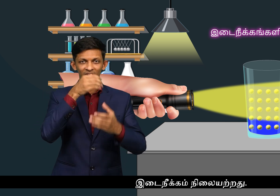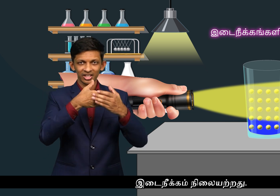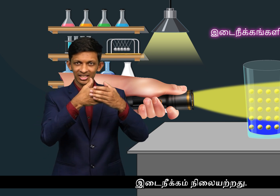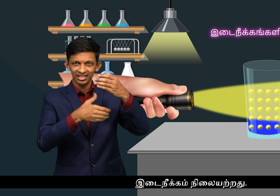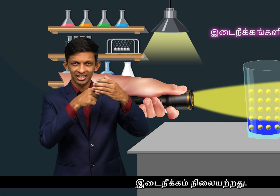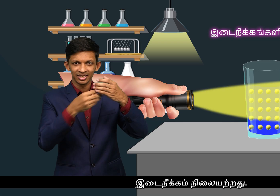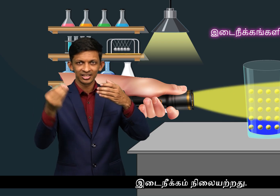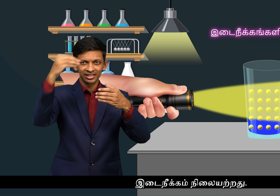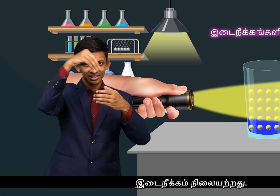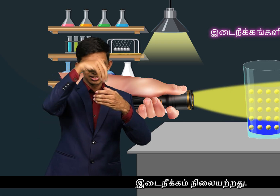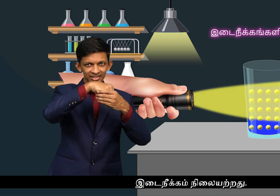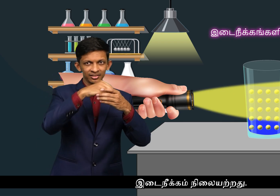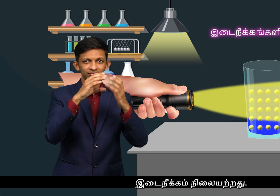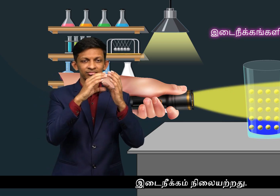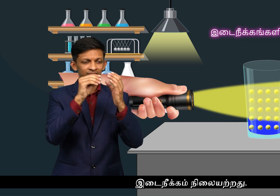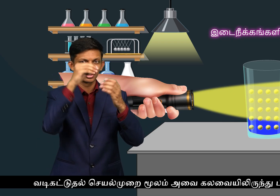மிதத்தல் நிலையற்றது.